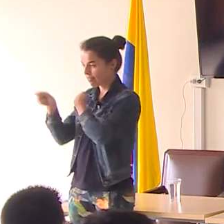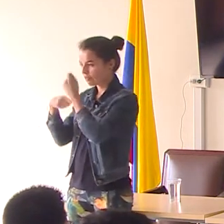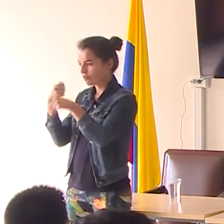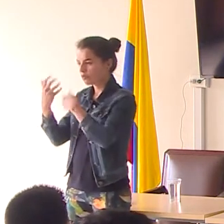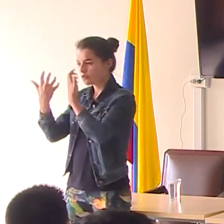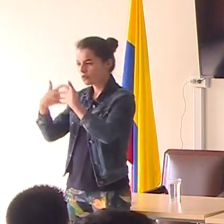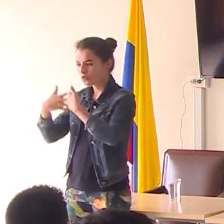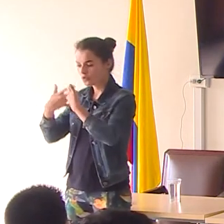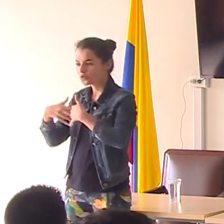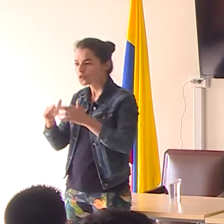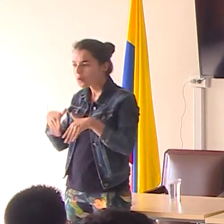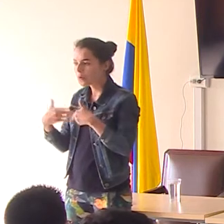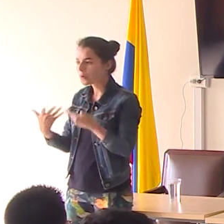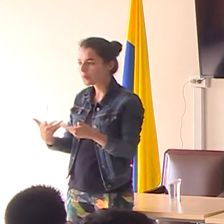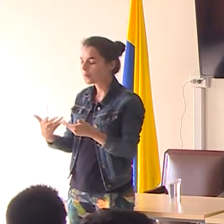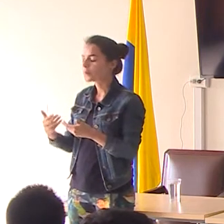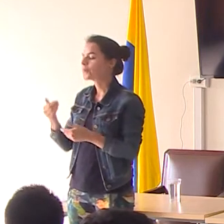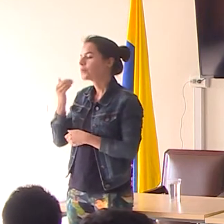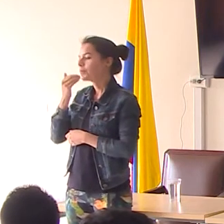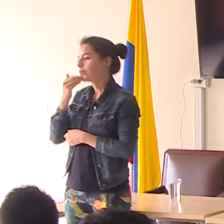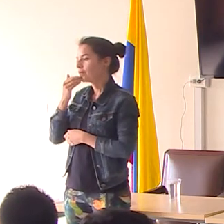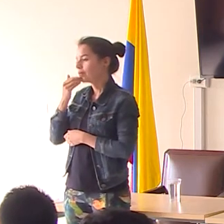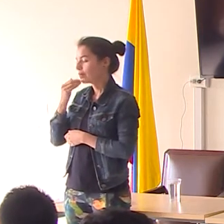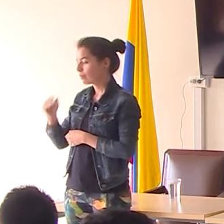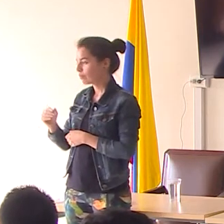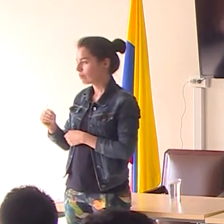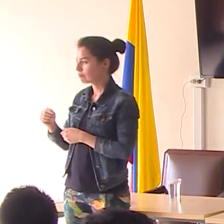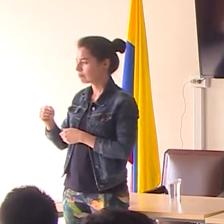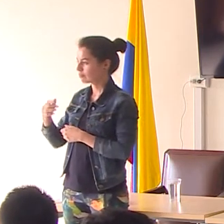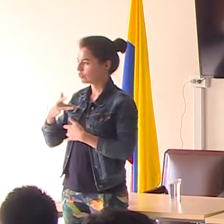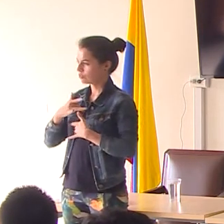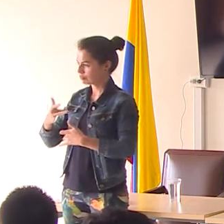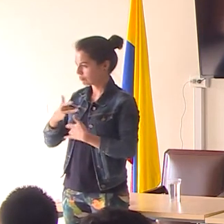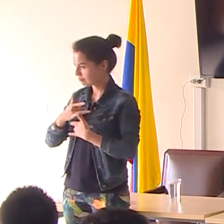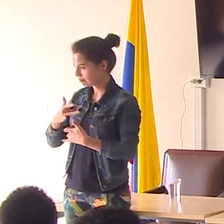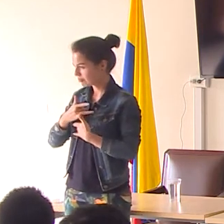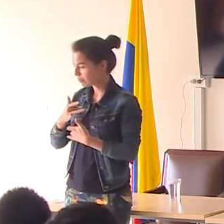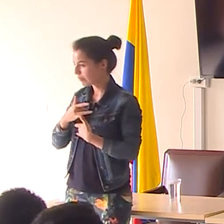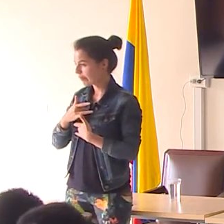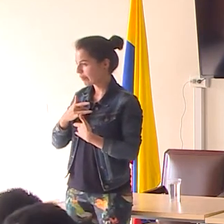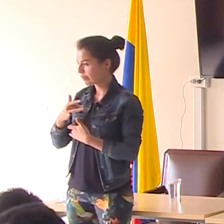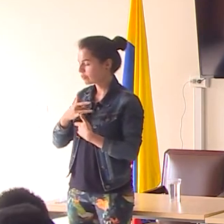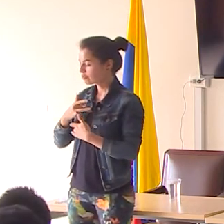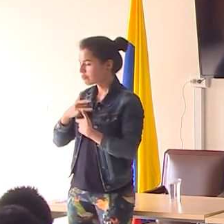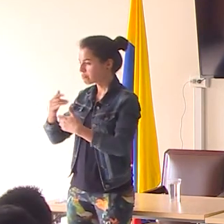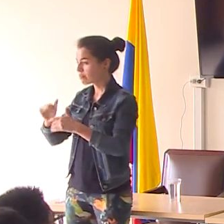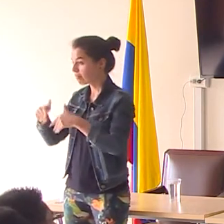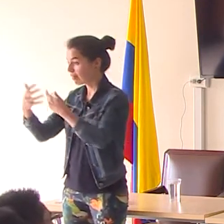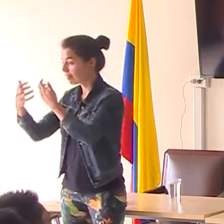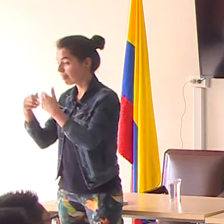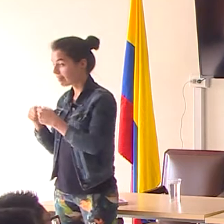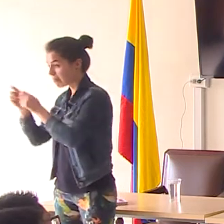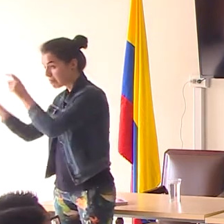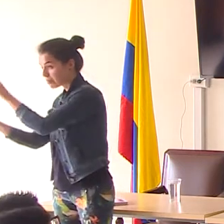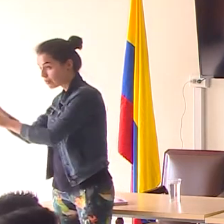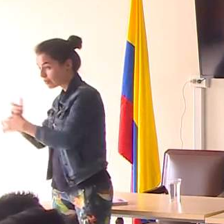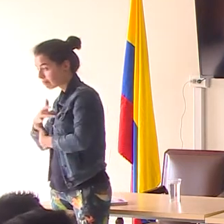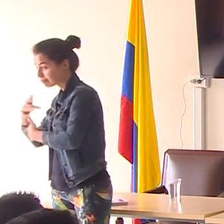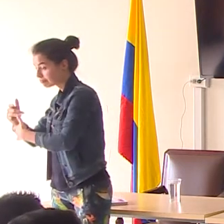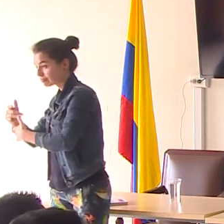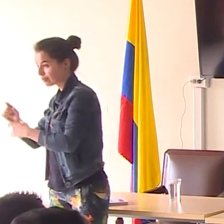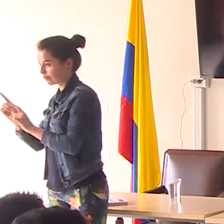los subsidios se les entregas esas las grandes empresas todas las comunidades y son las grandes empresas las que se encargan de desarrollar el